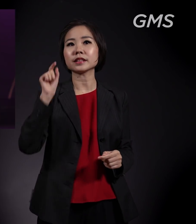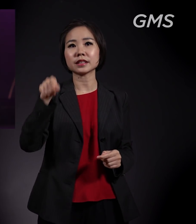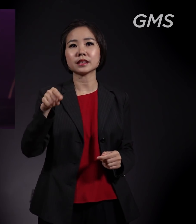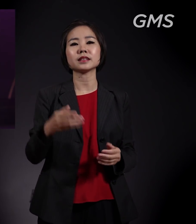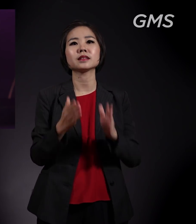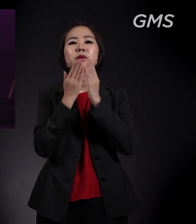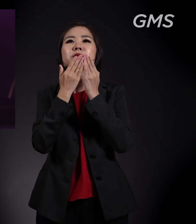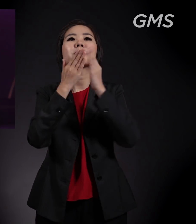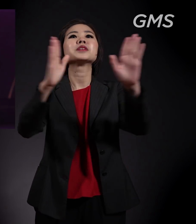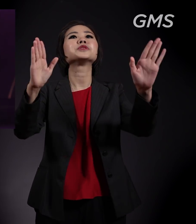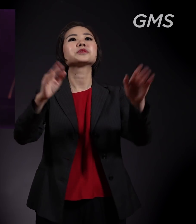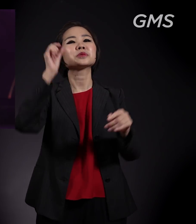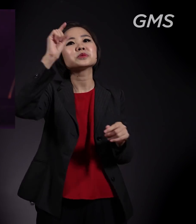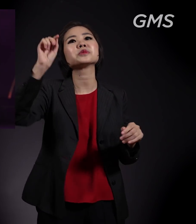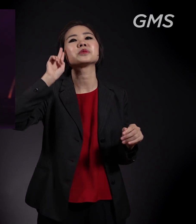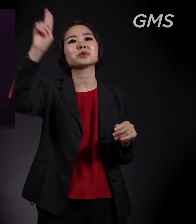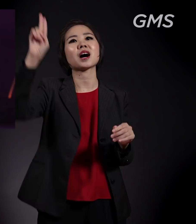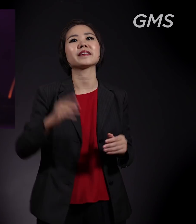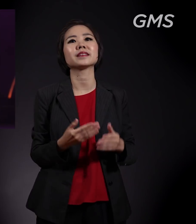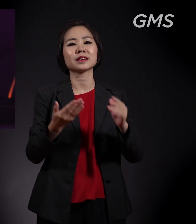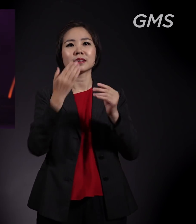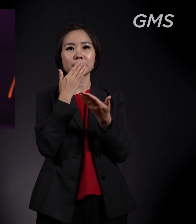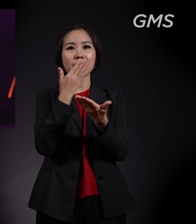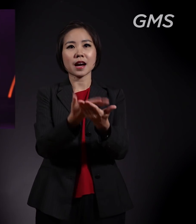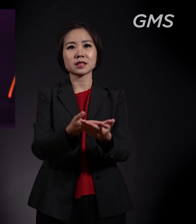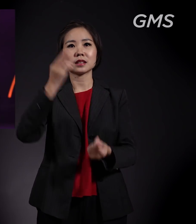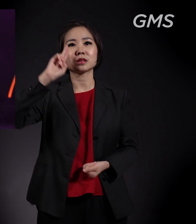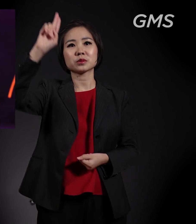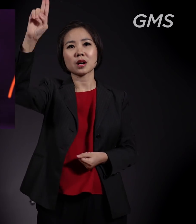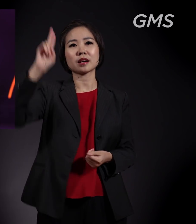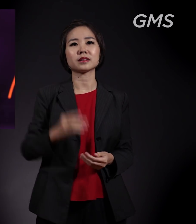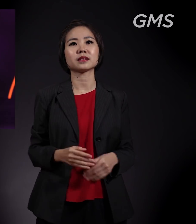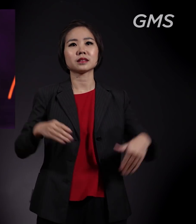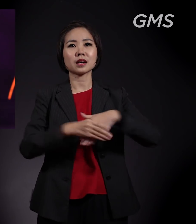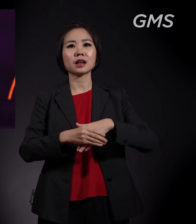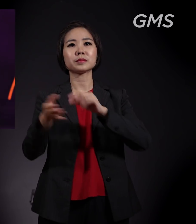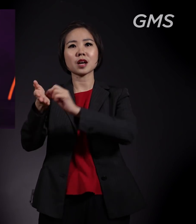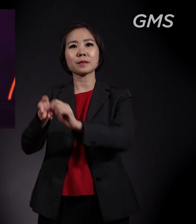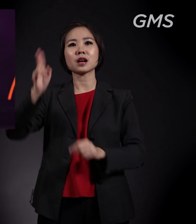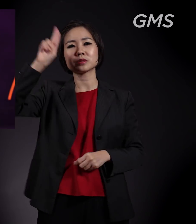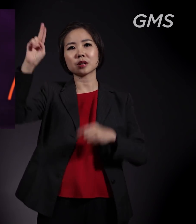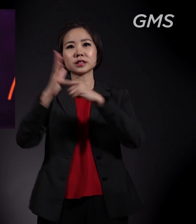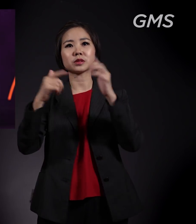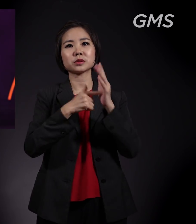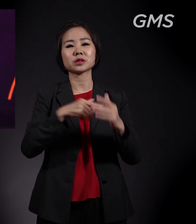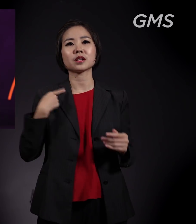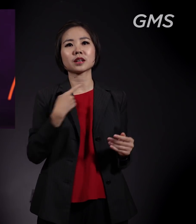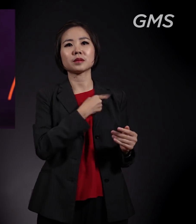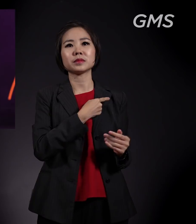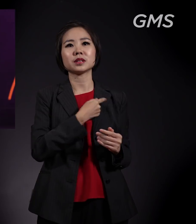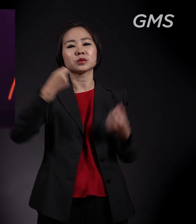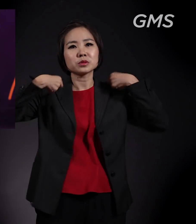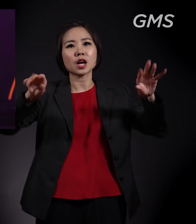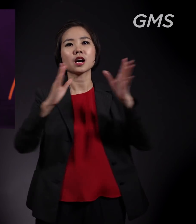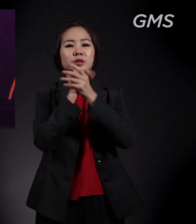ucapan terima kasih kepada-Mu Tuhan. Terima kasih Tuhan, di dalam nama Tuhan Yesus kami sudah berdoa ini